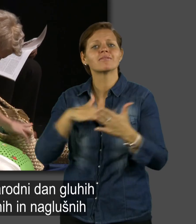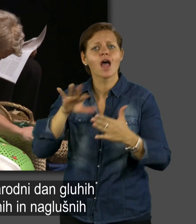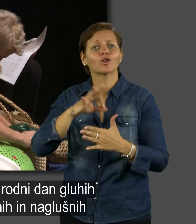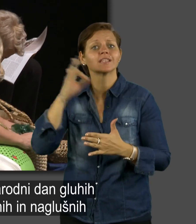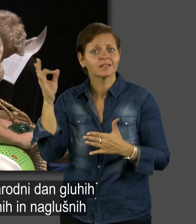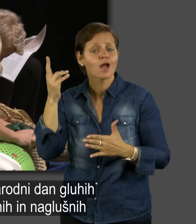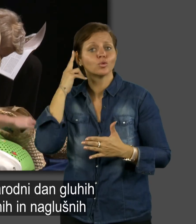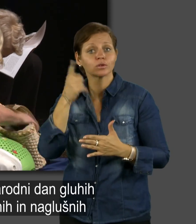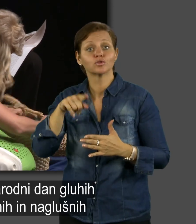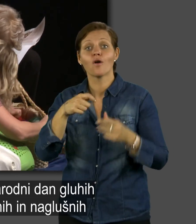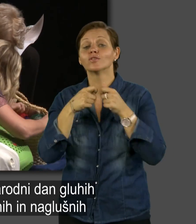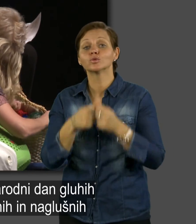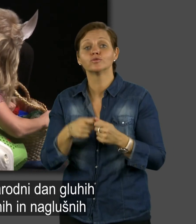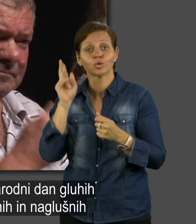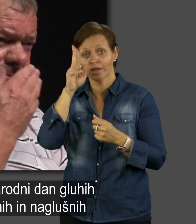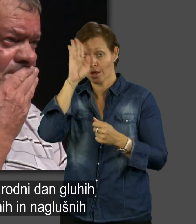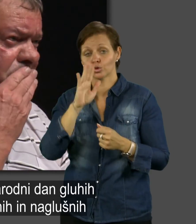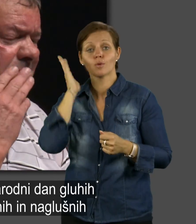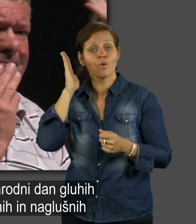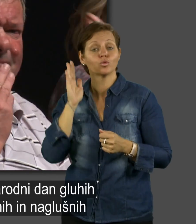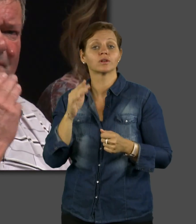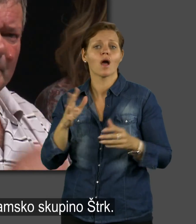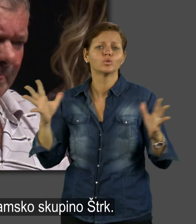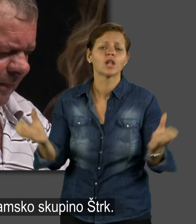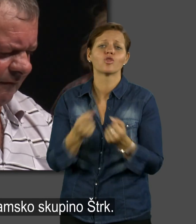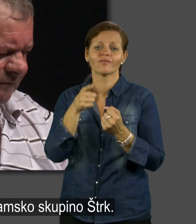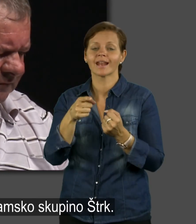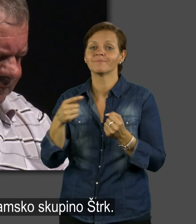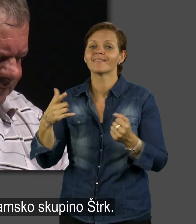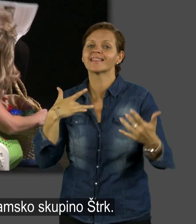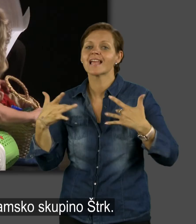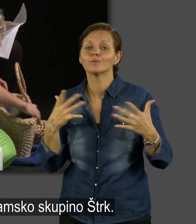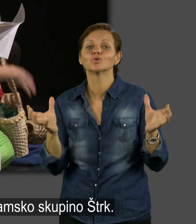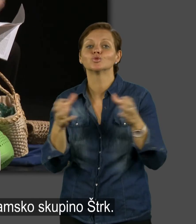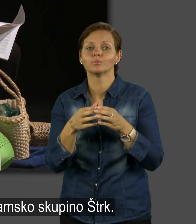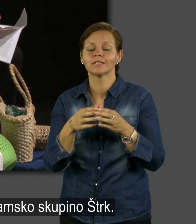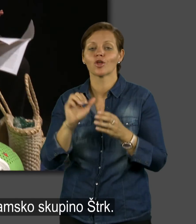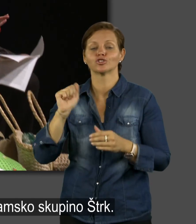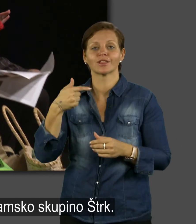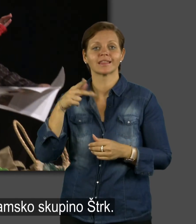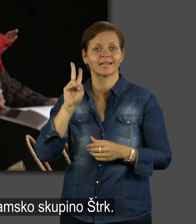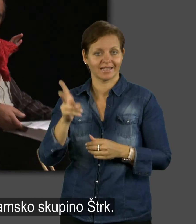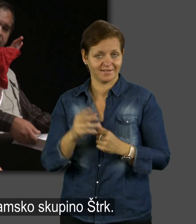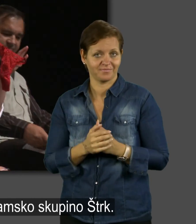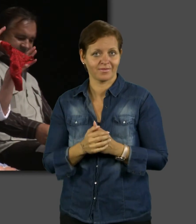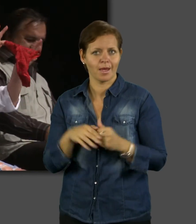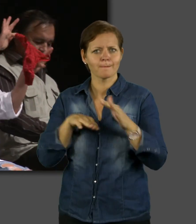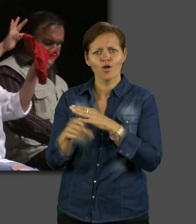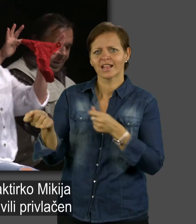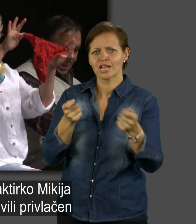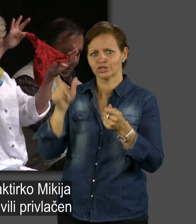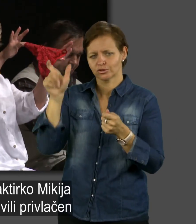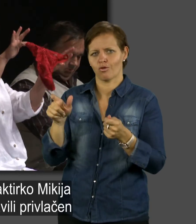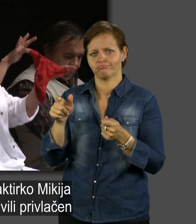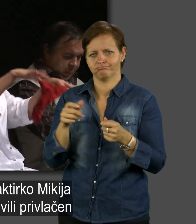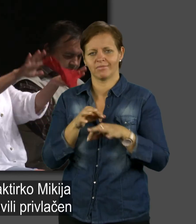Posebej za Mednarodni dan gluhih so v Društvu gluhih in naglušnih Pomurja ustanovili dramsko skupino Štrk.